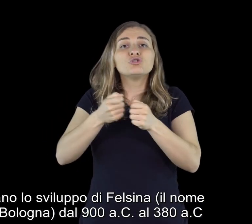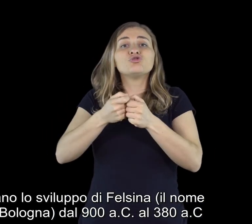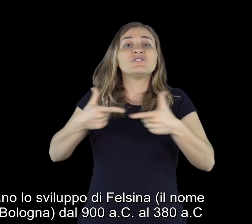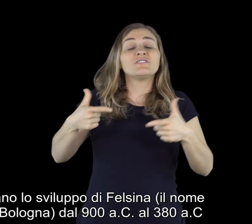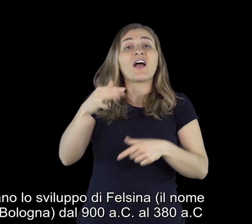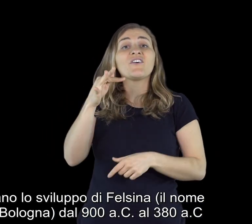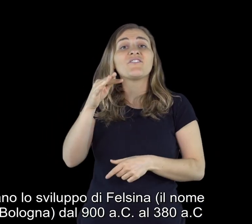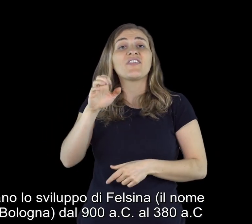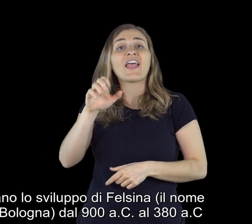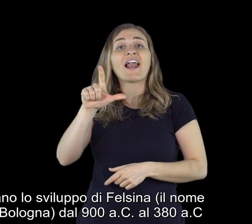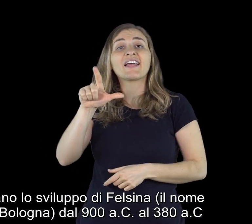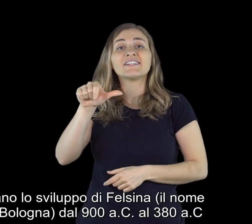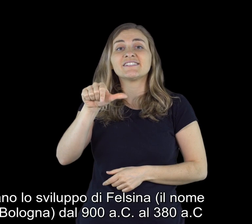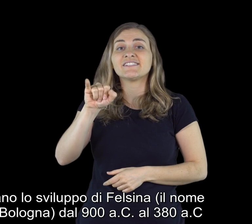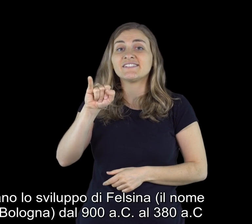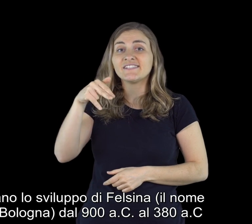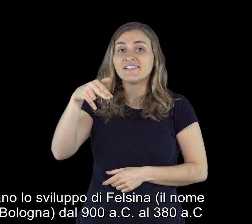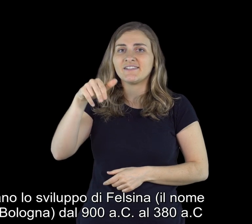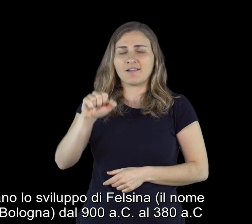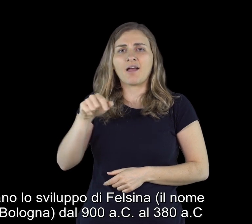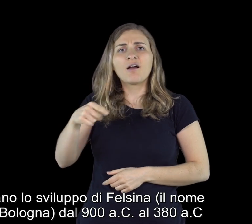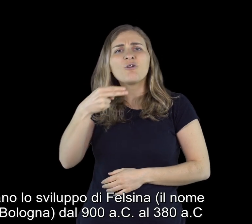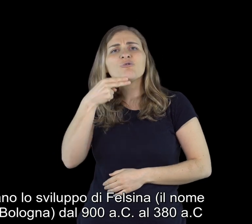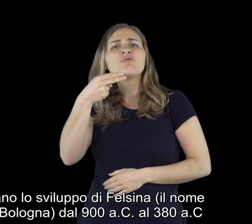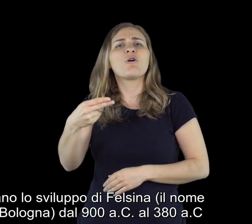dal novecento avanti cristo altre 180 avanti cristo